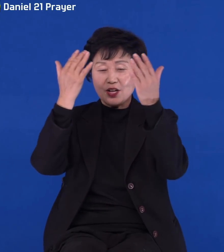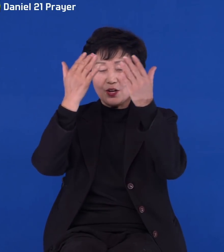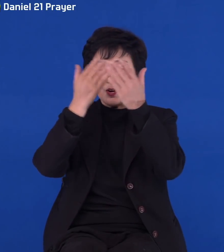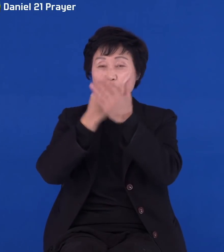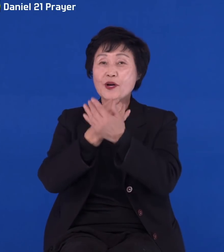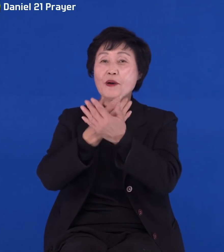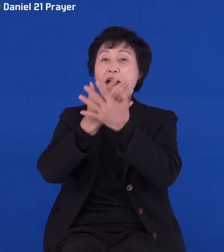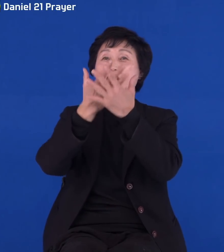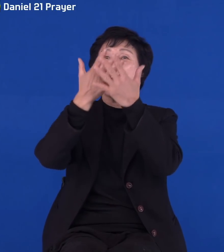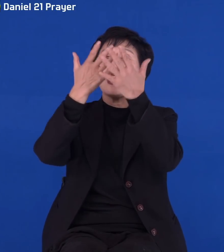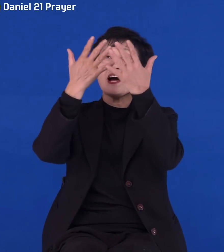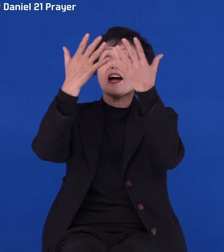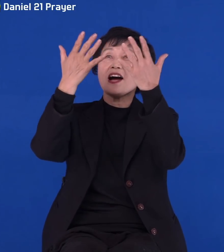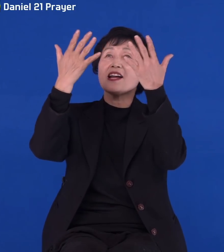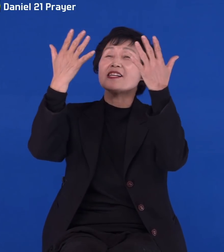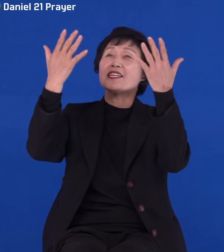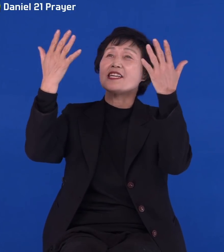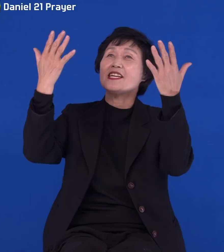어둠을